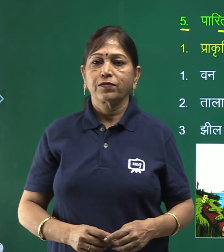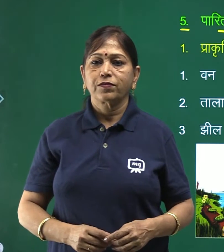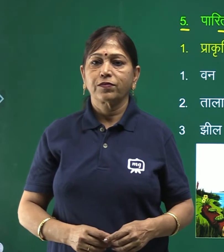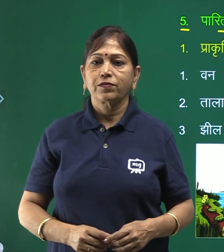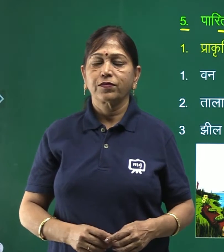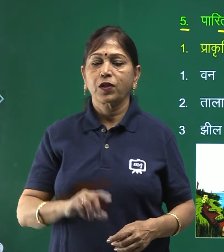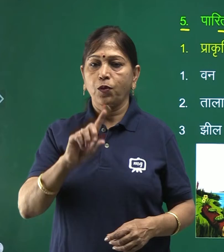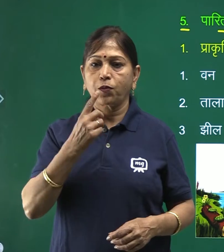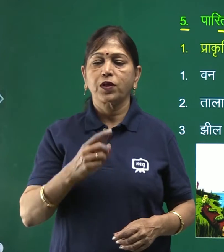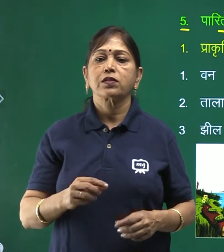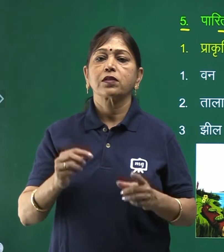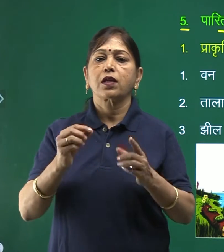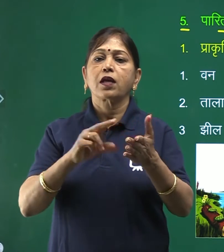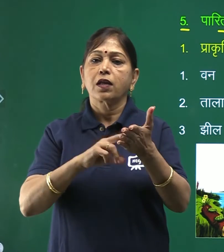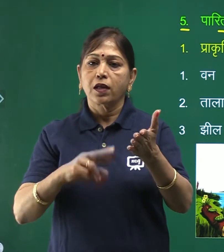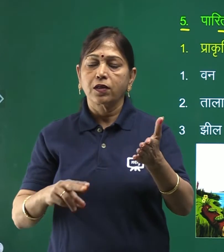प्राकृतिक पारितंत्र